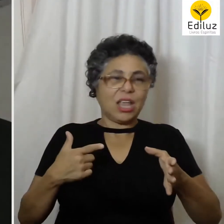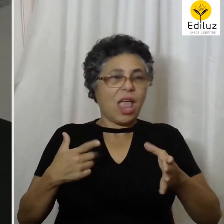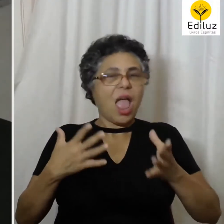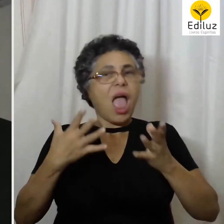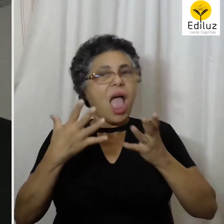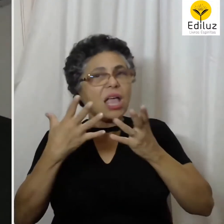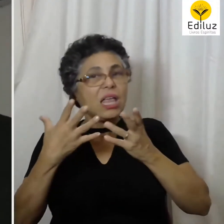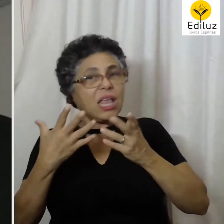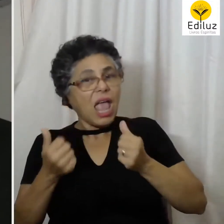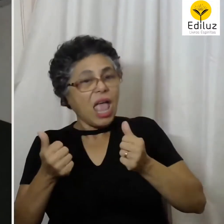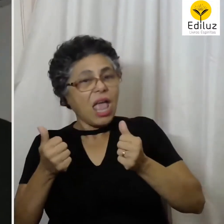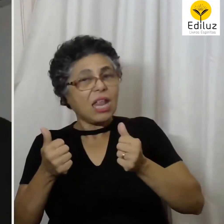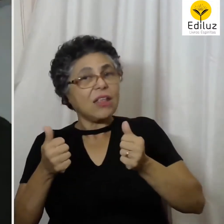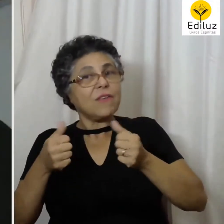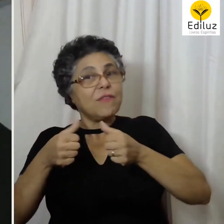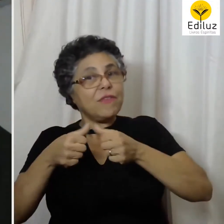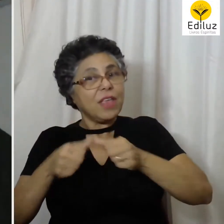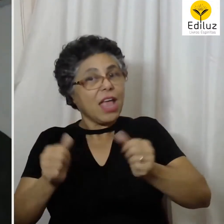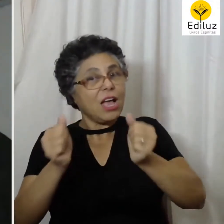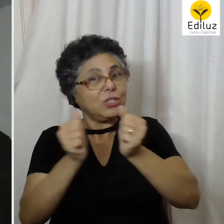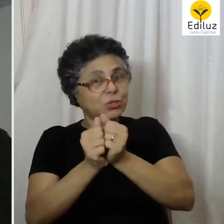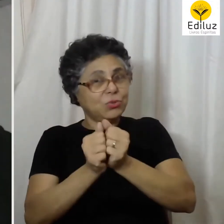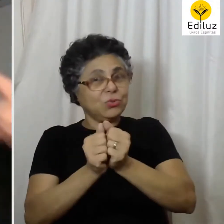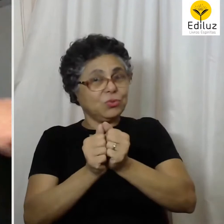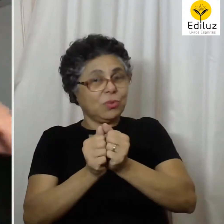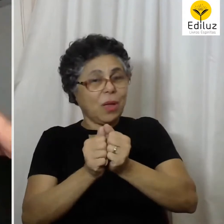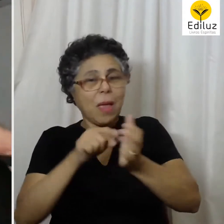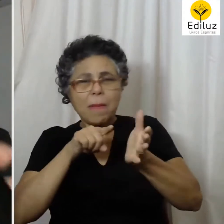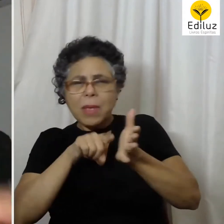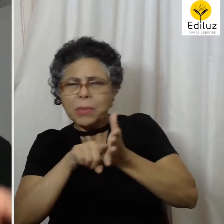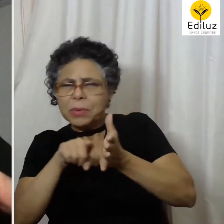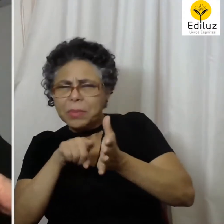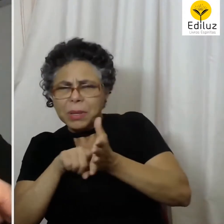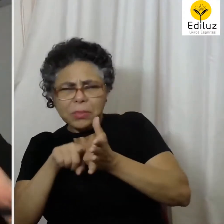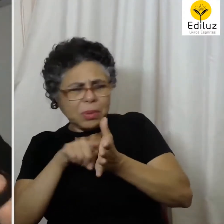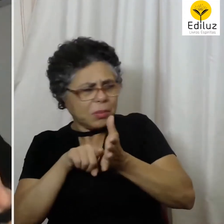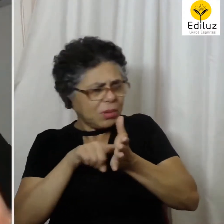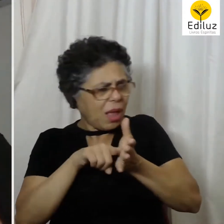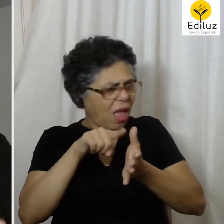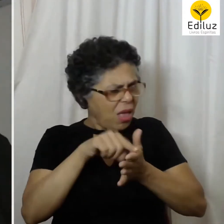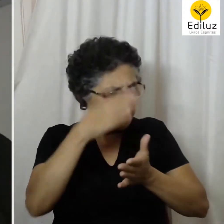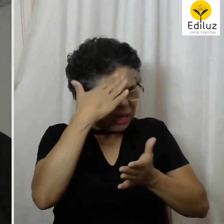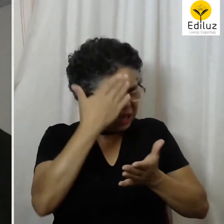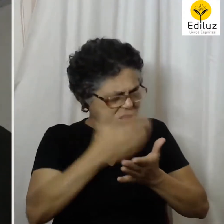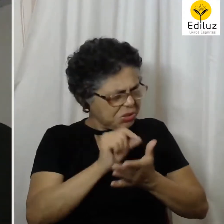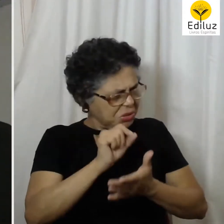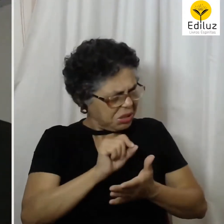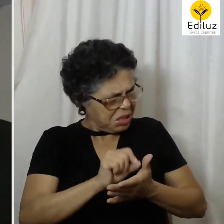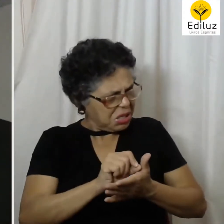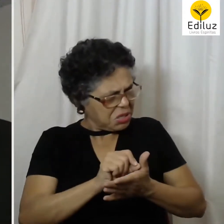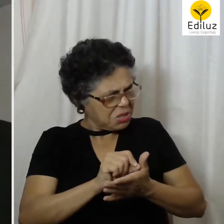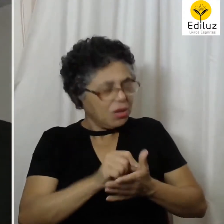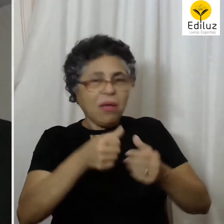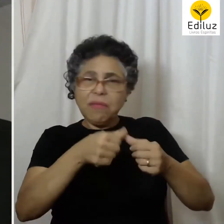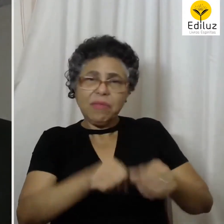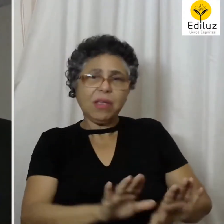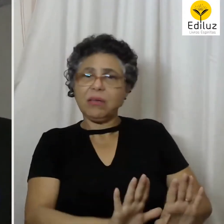si mesmos que as respostas que eles buscam estão naquela crença proferida pelos pais, que eles